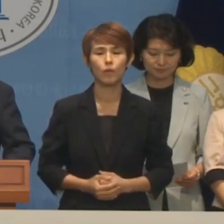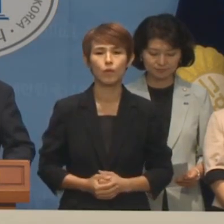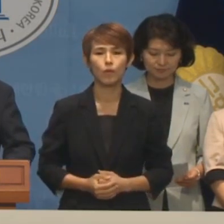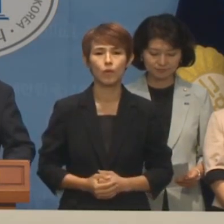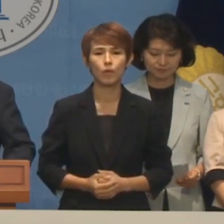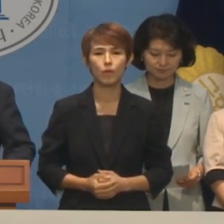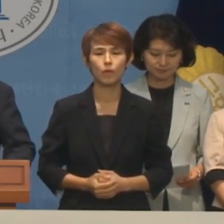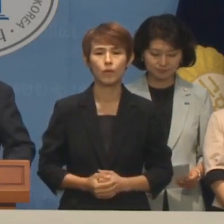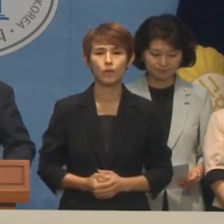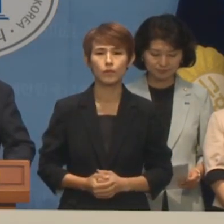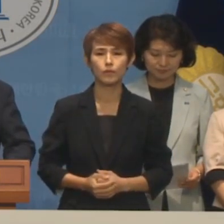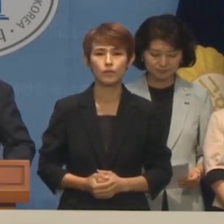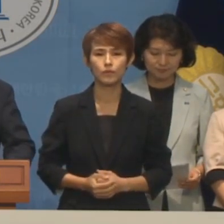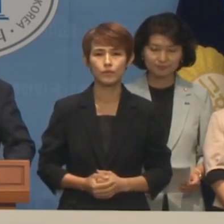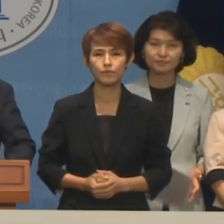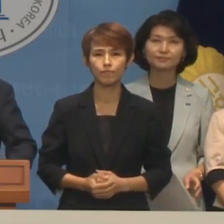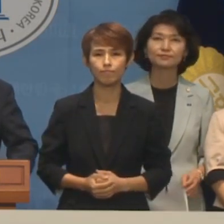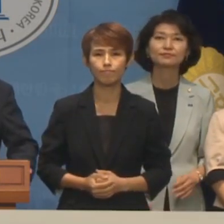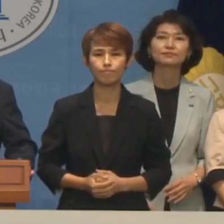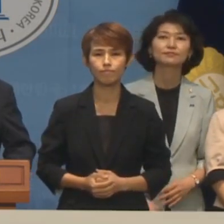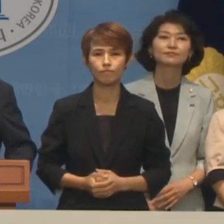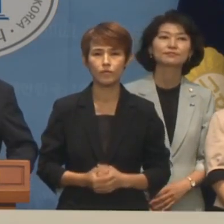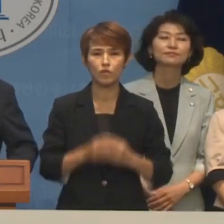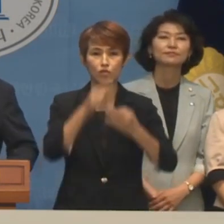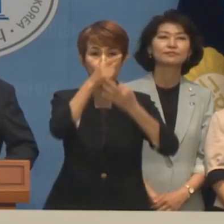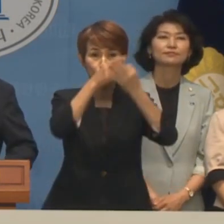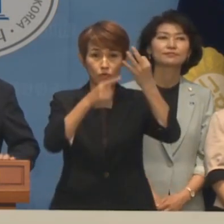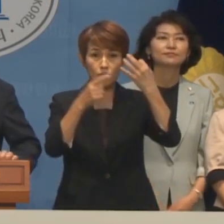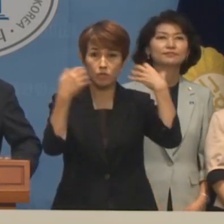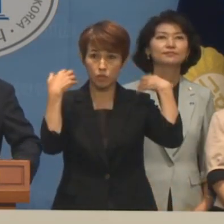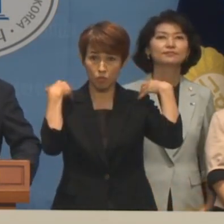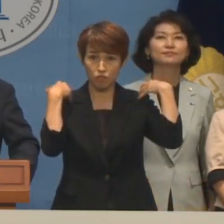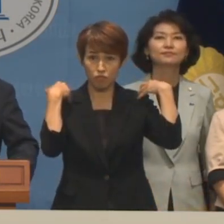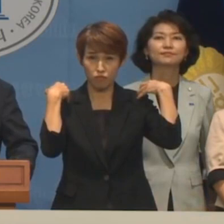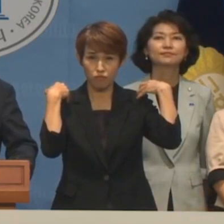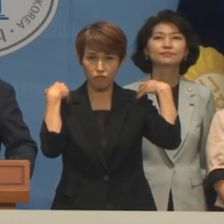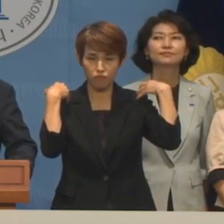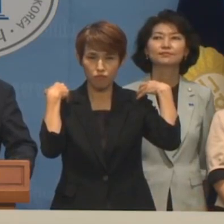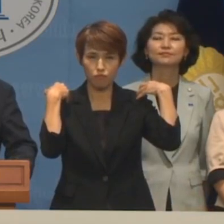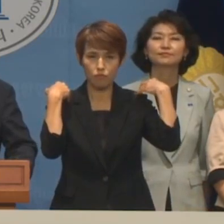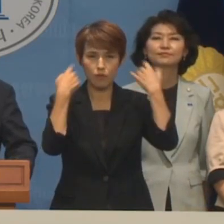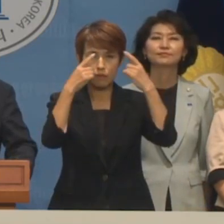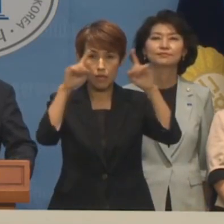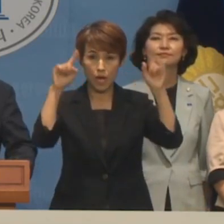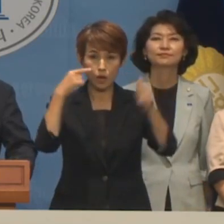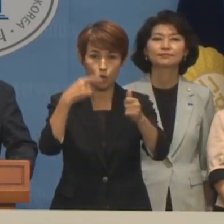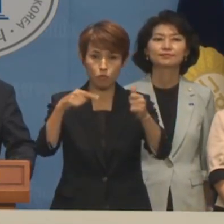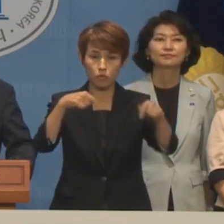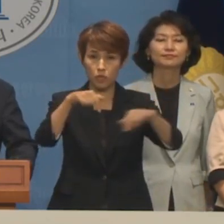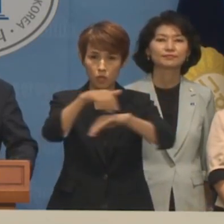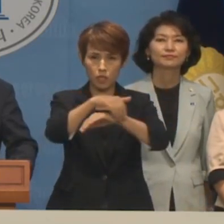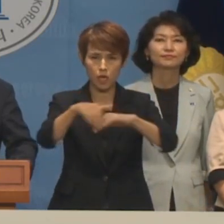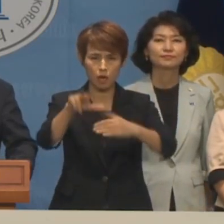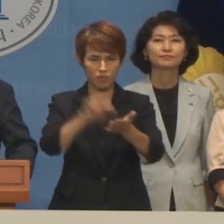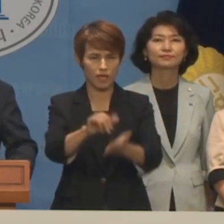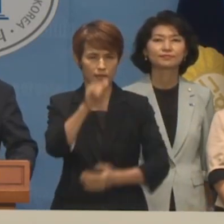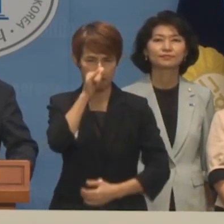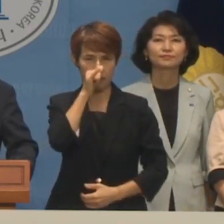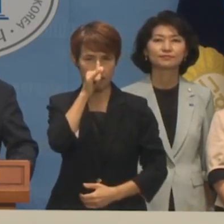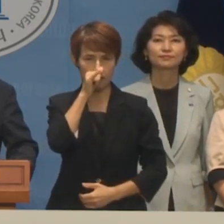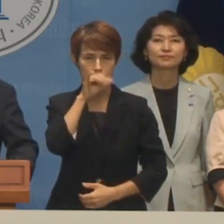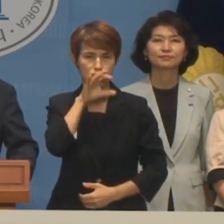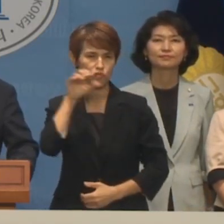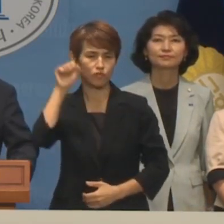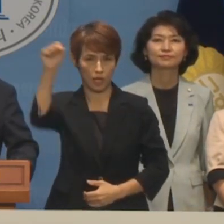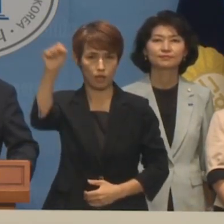미리 말씀드리겠습니다. 윤석열 정부의 파행적 고등교육 정책 규탄과